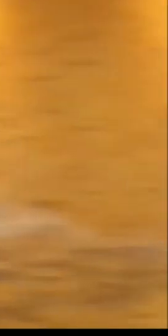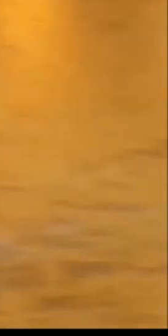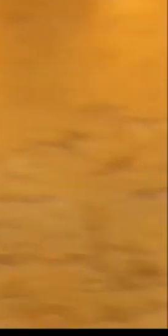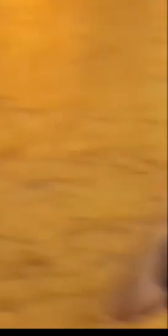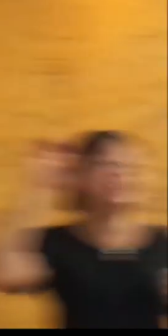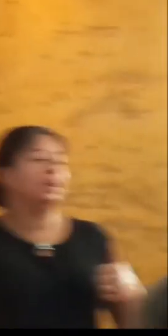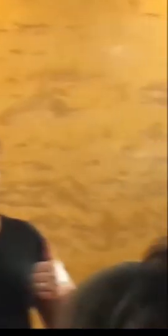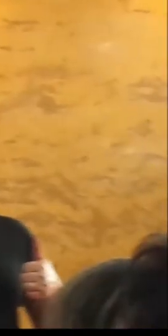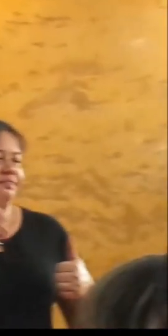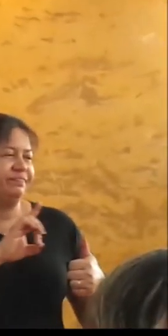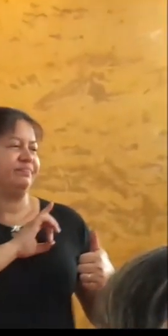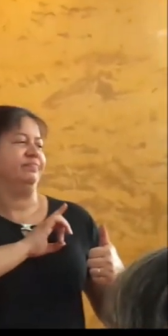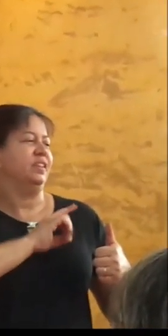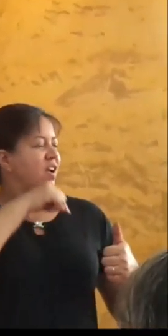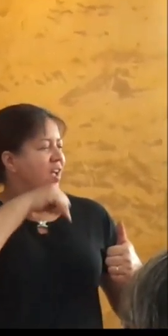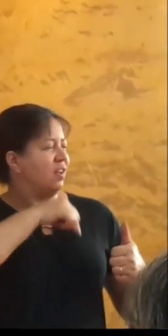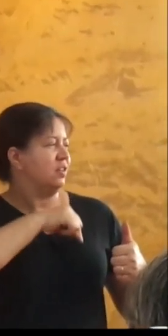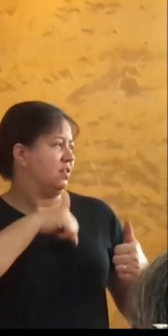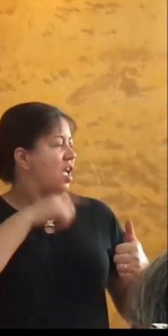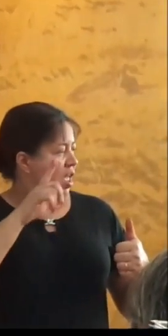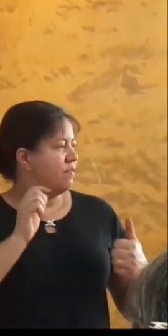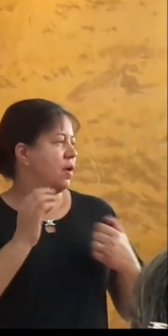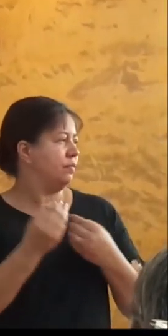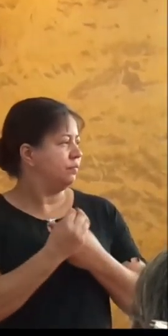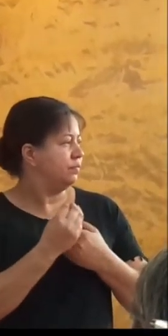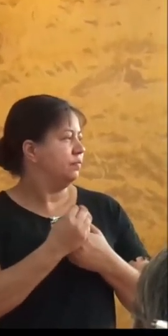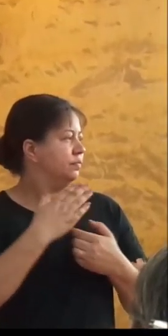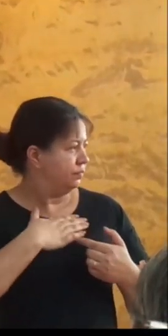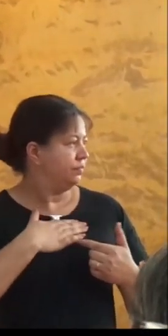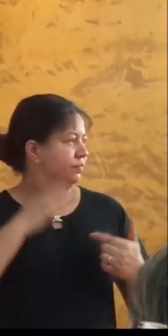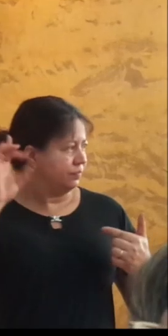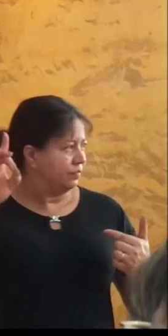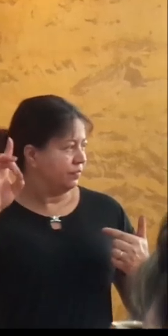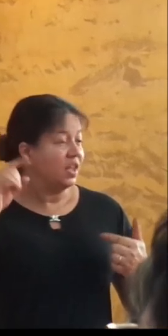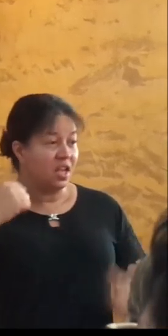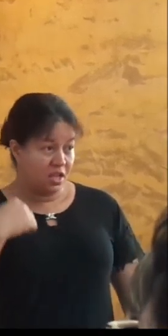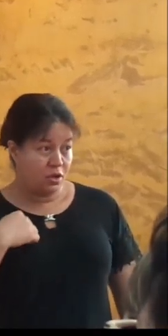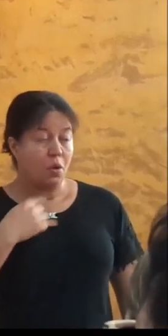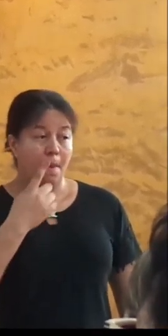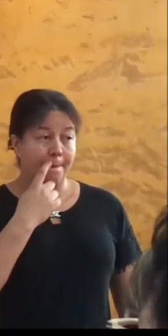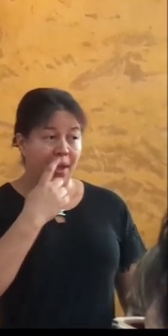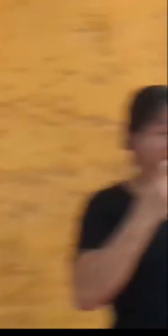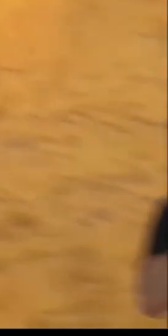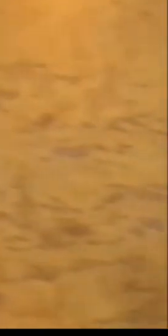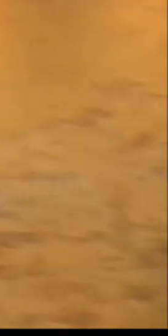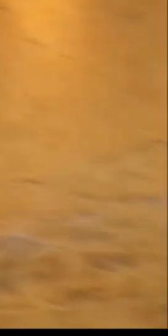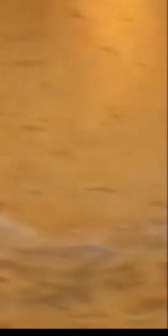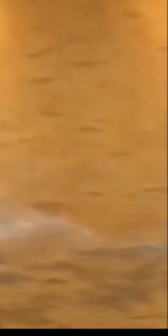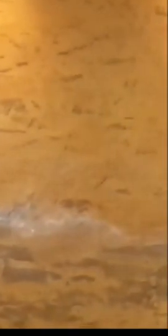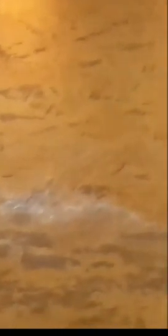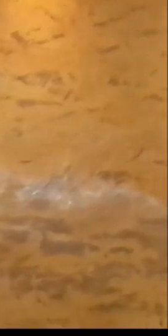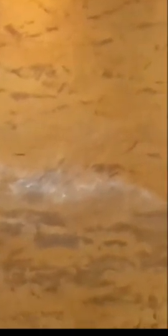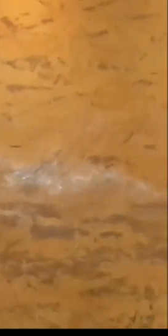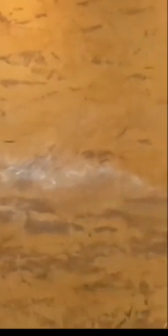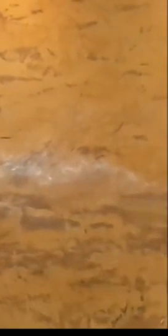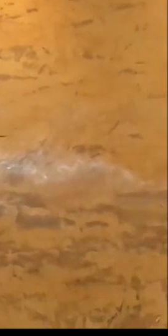esse espaço, o Senhor vai me amparar. Eu, como pai, tenho que ter alegria no meu